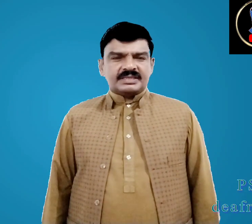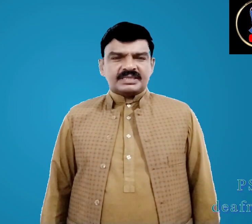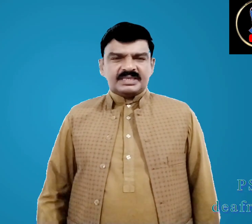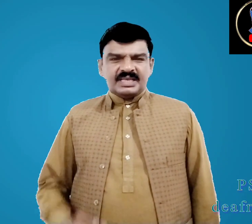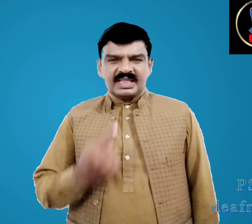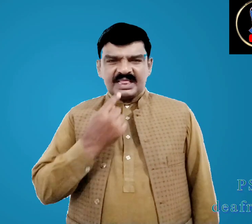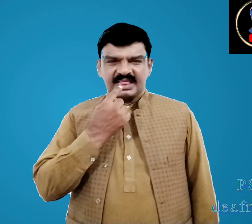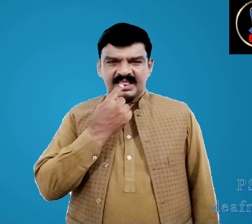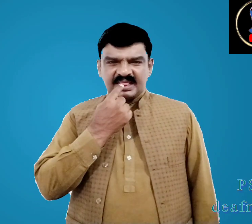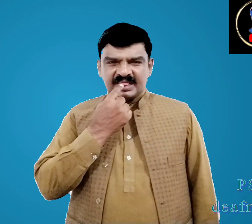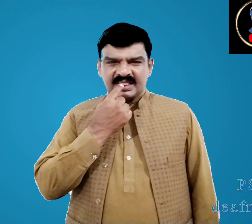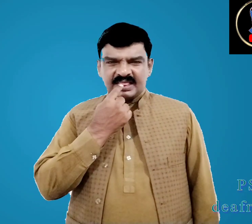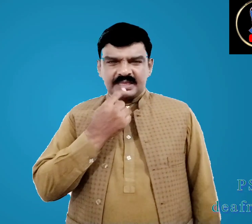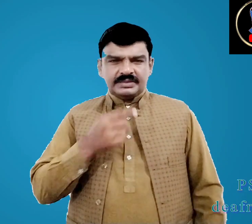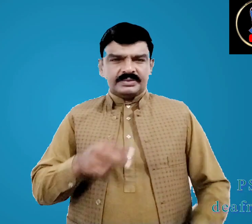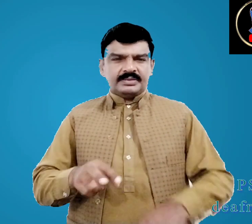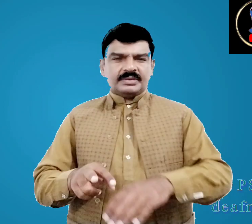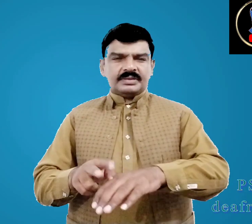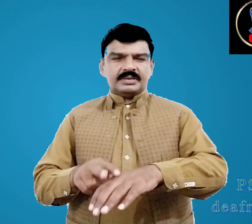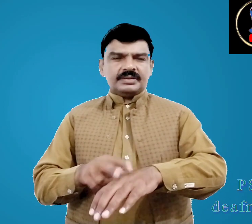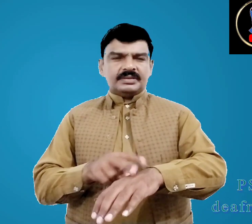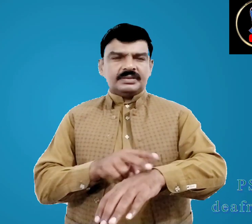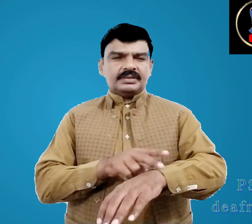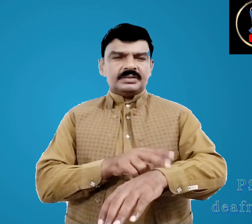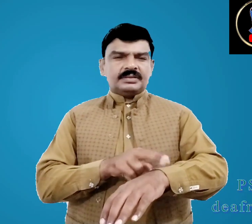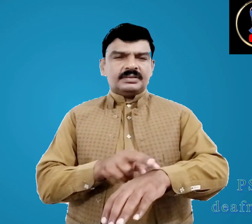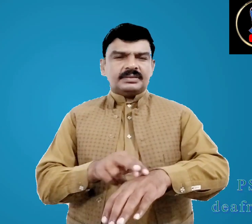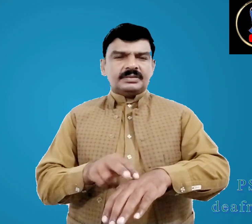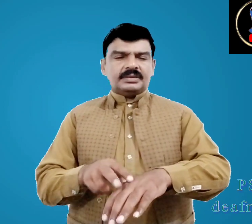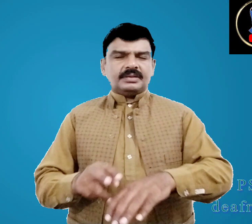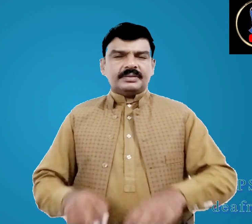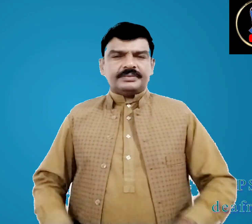zeest, सुर्ख दाने,